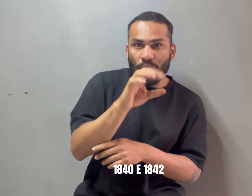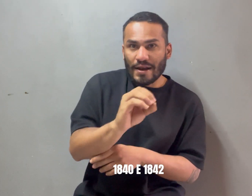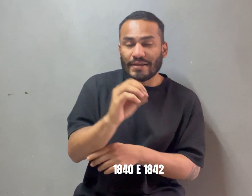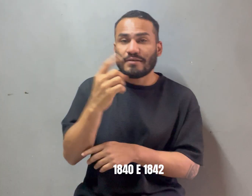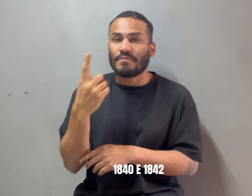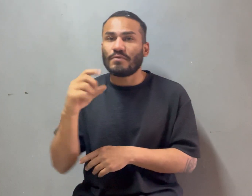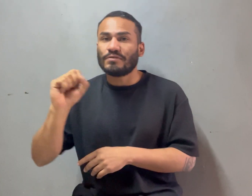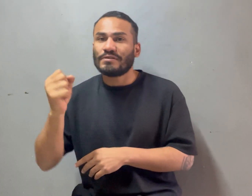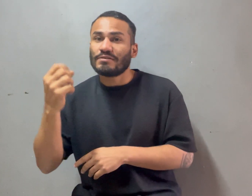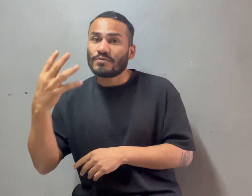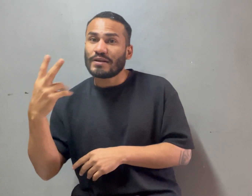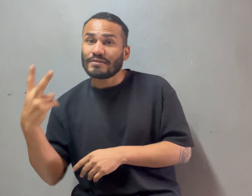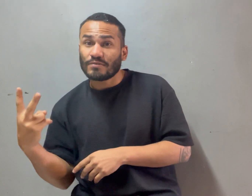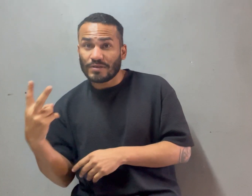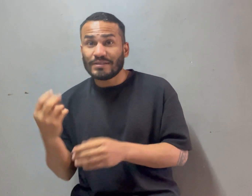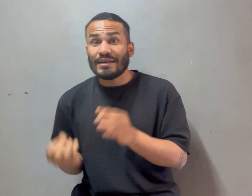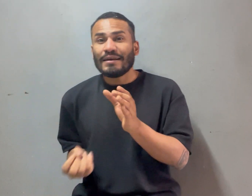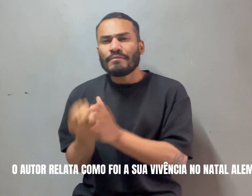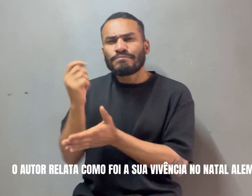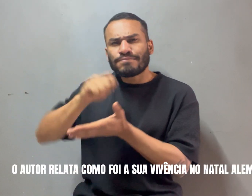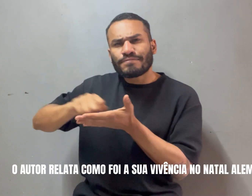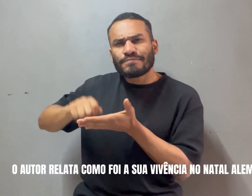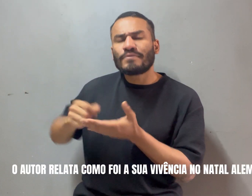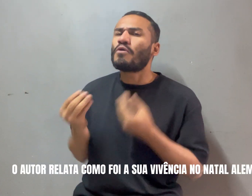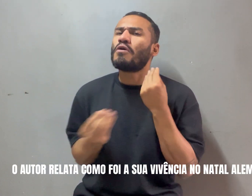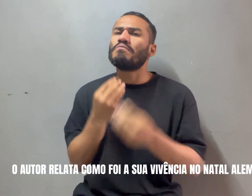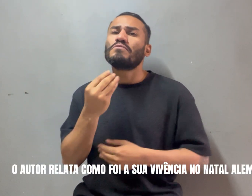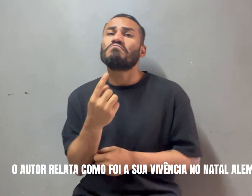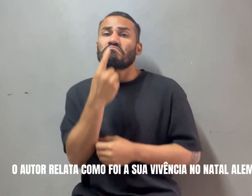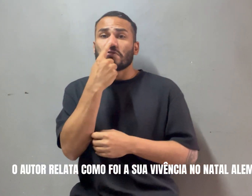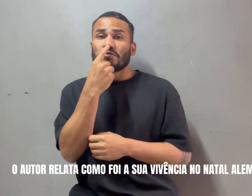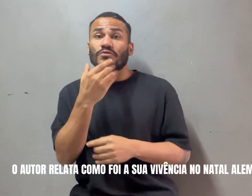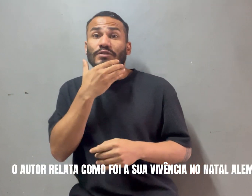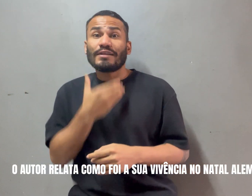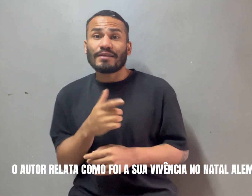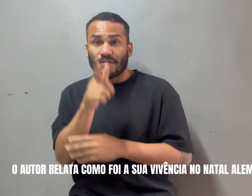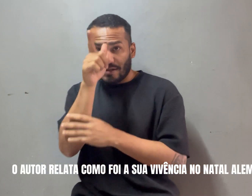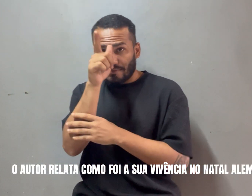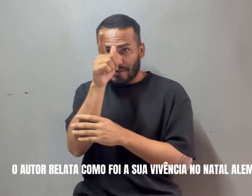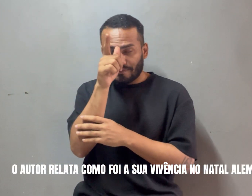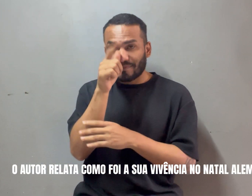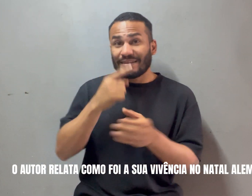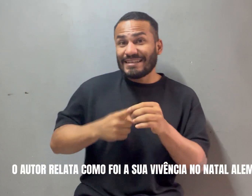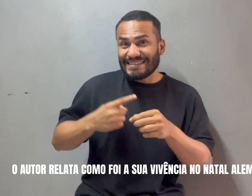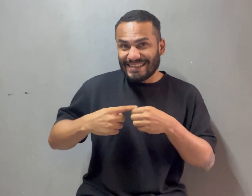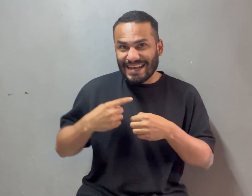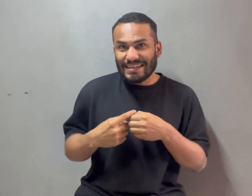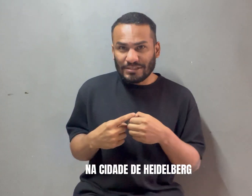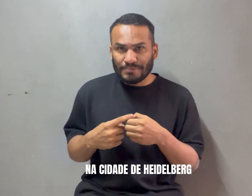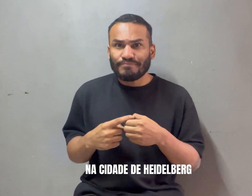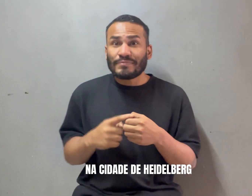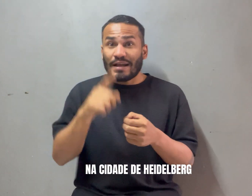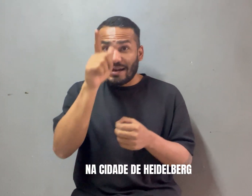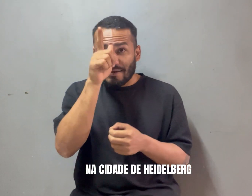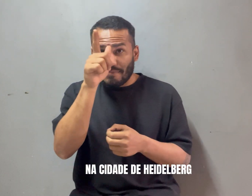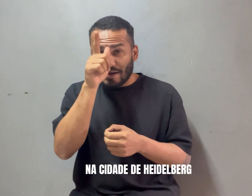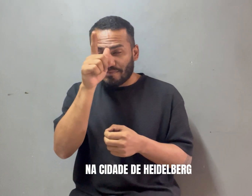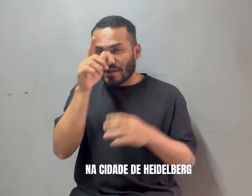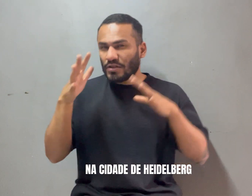1840 e 1842, o autor relata como foi a sua vivência no Natal alemão. Na cidade de Heidelberg,